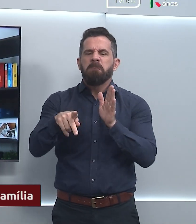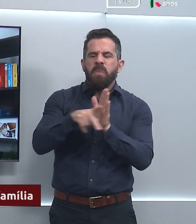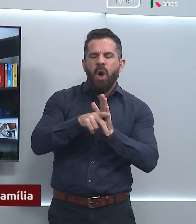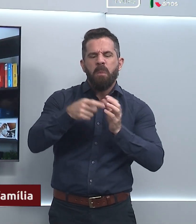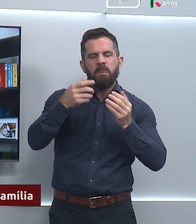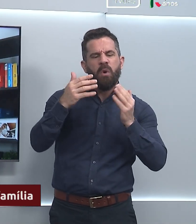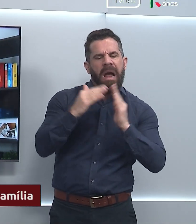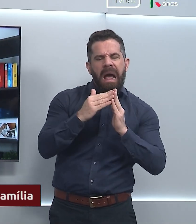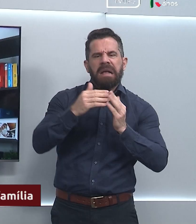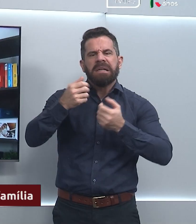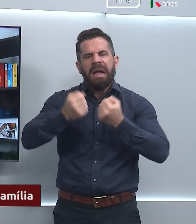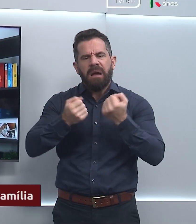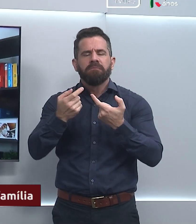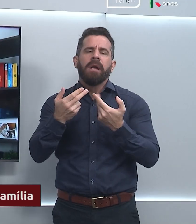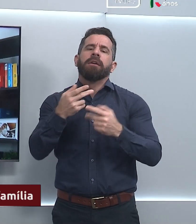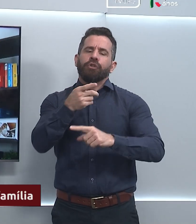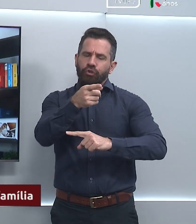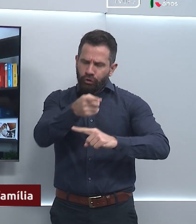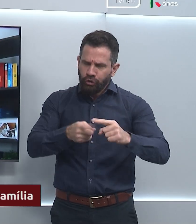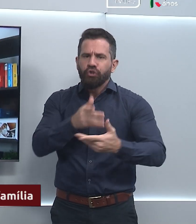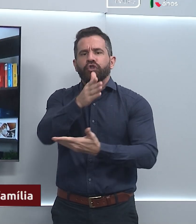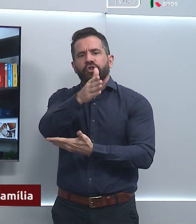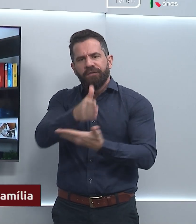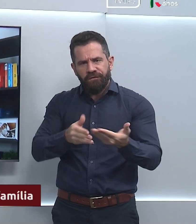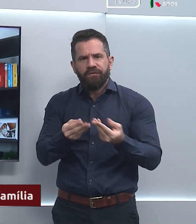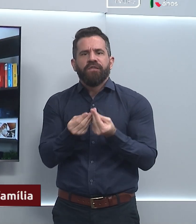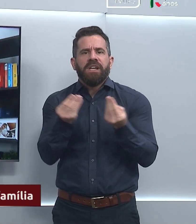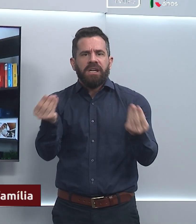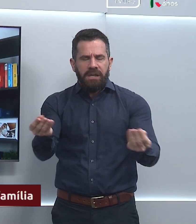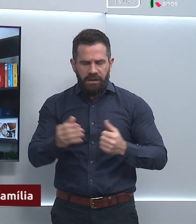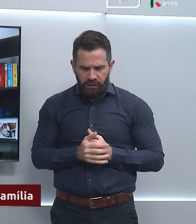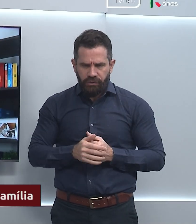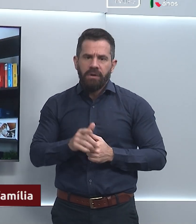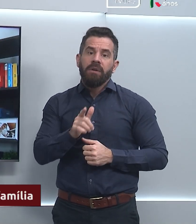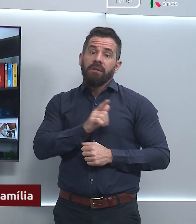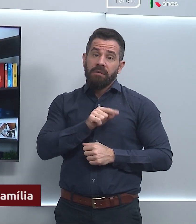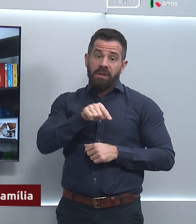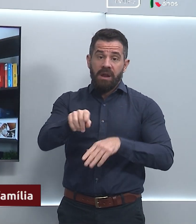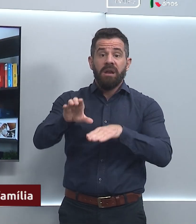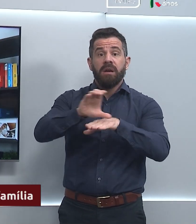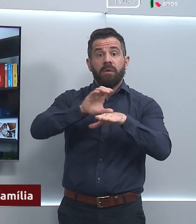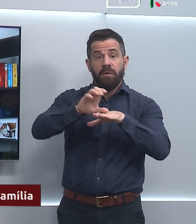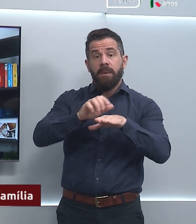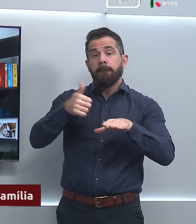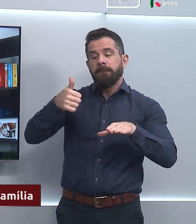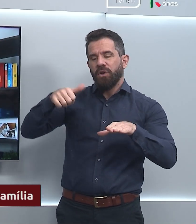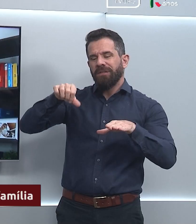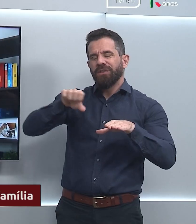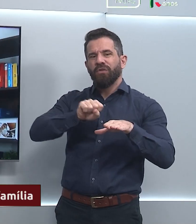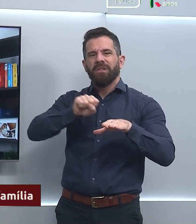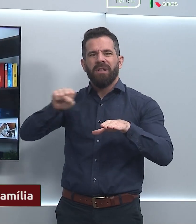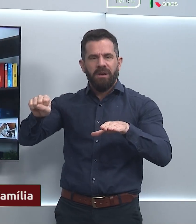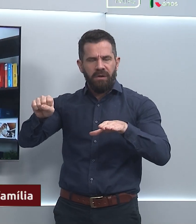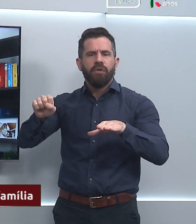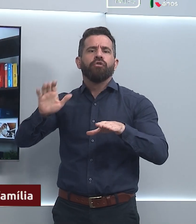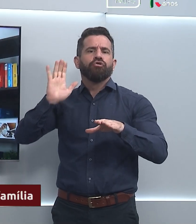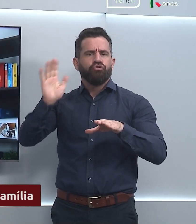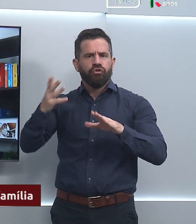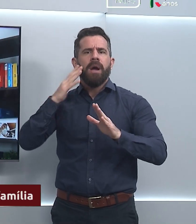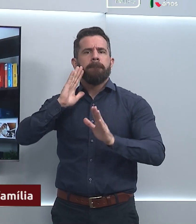direito brasileiro, ele, desde a Constituição de 1988, ele tem tido grandes avanços nesse ramo do